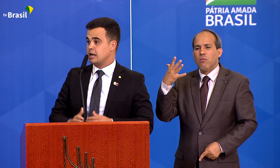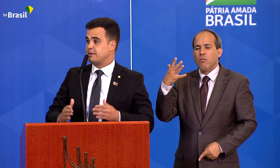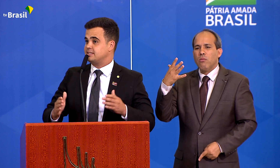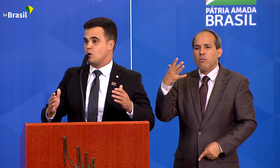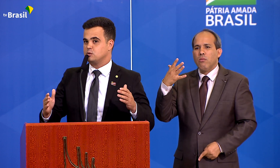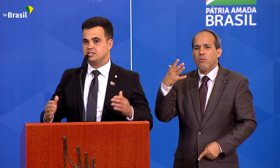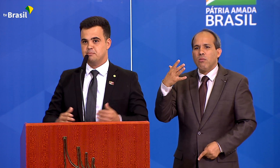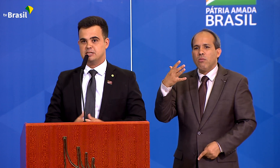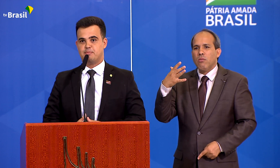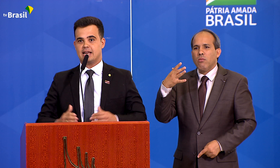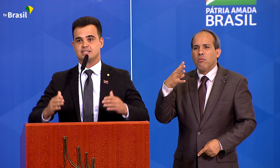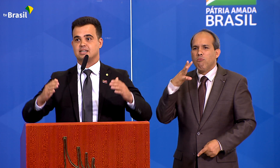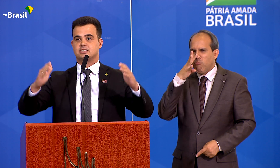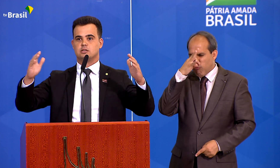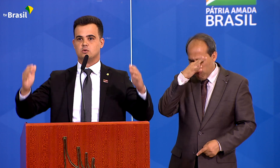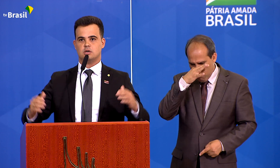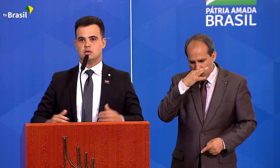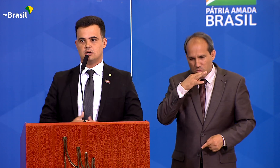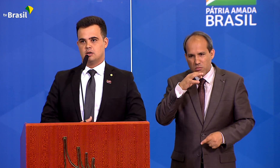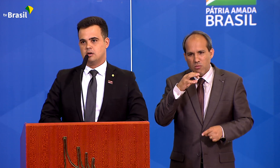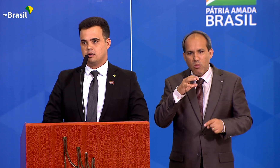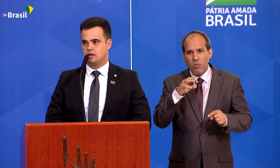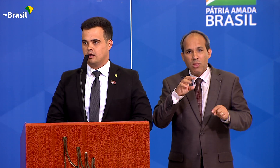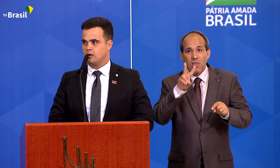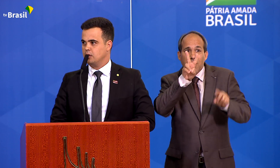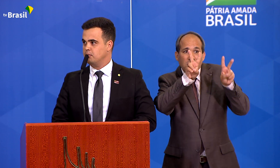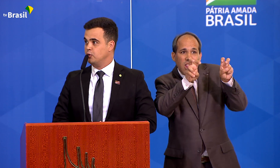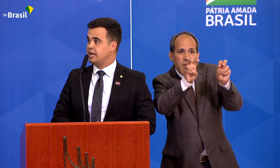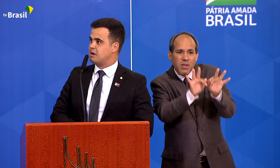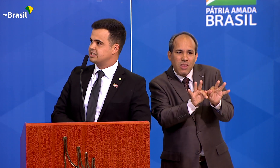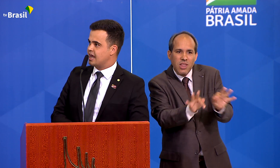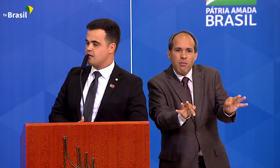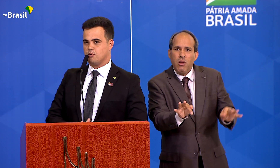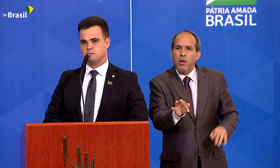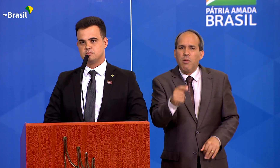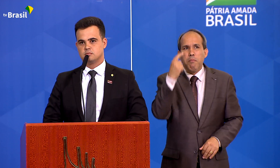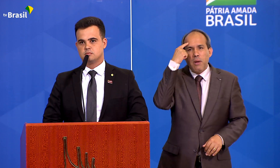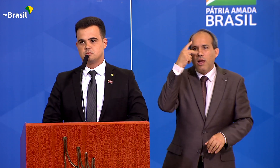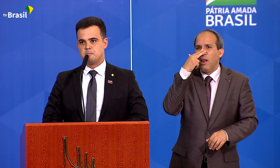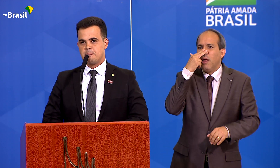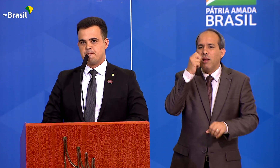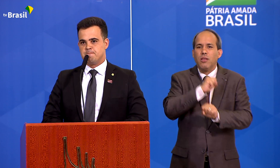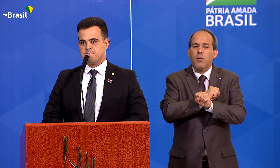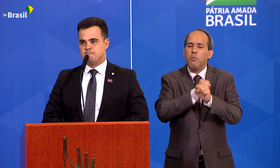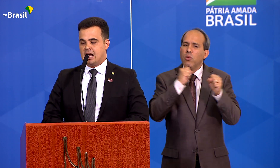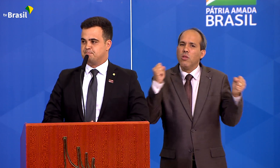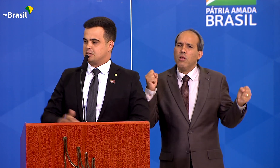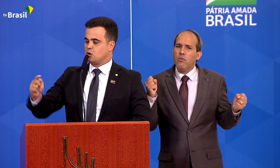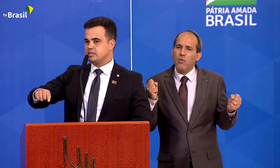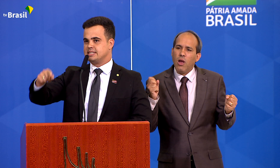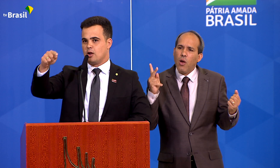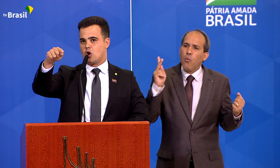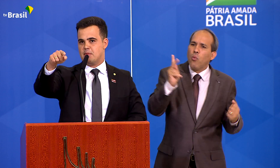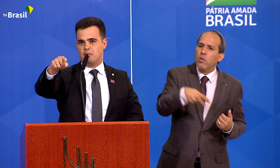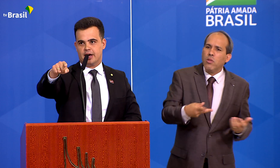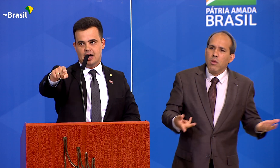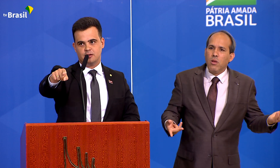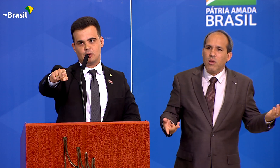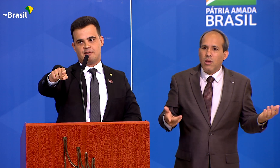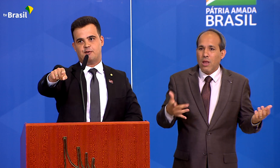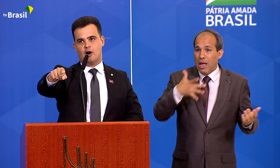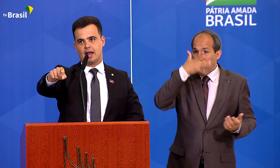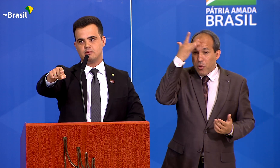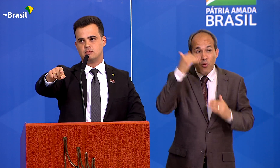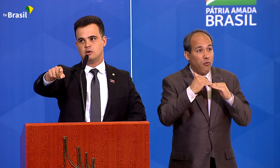o que era para ser algo simples parece que tá sendo o inimaginável e as pessoas que estão